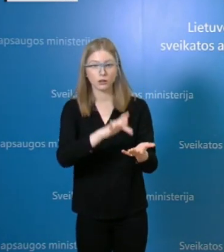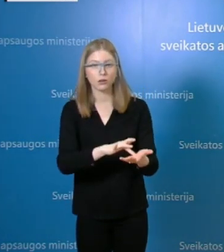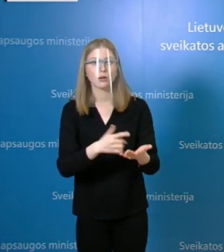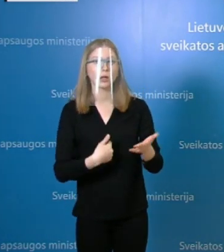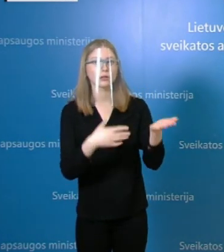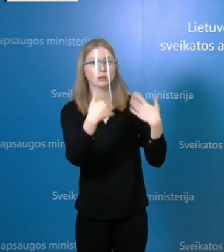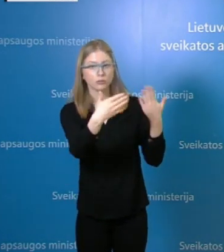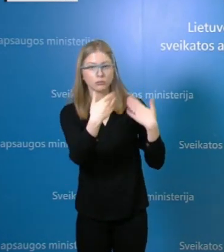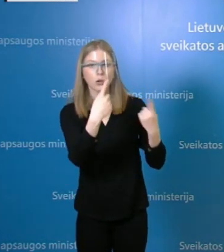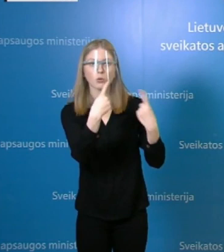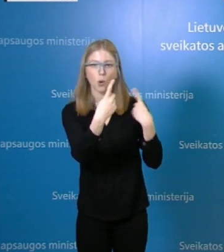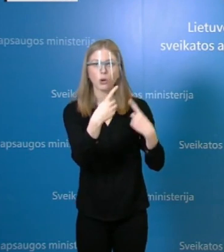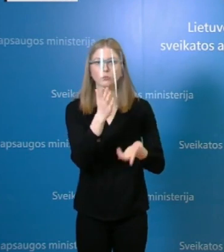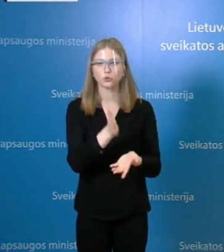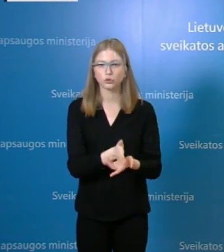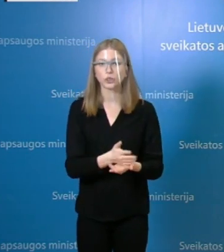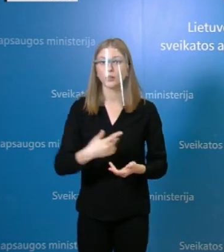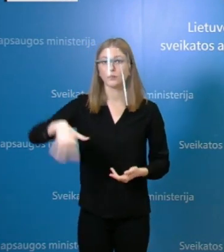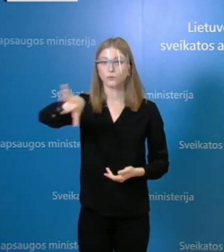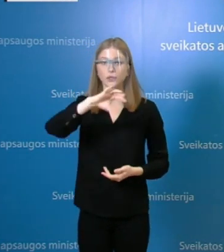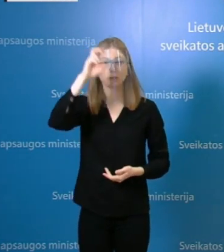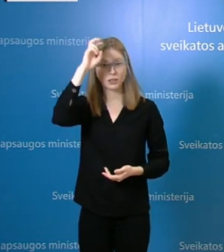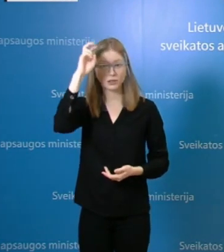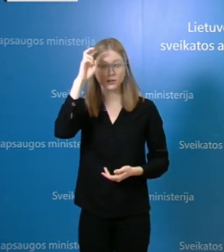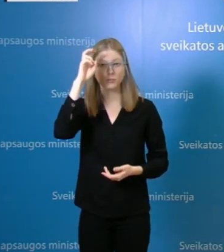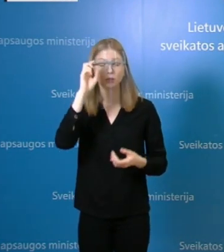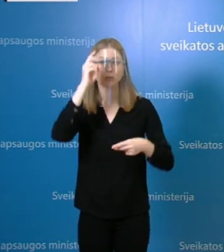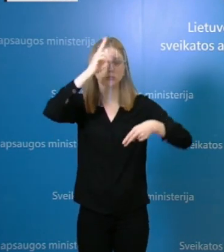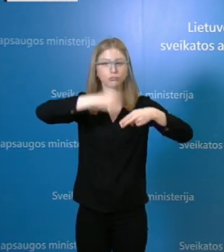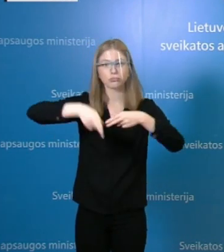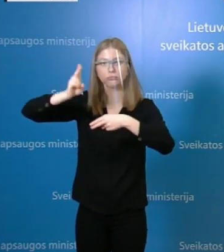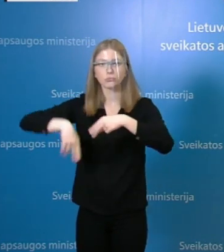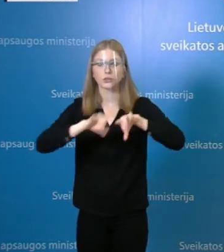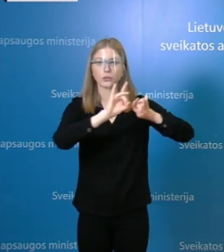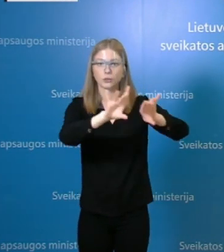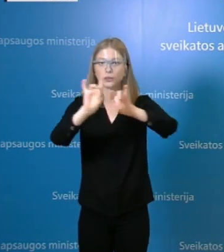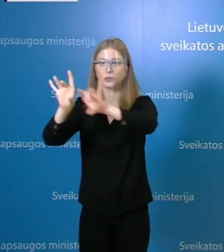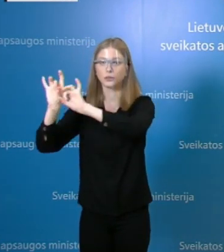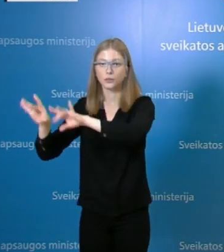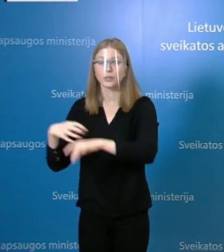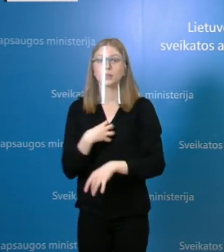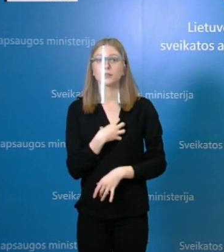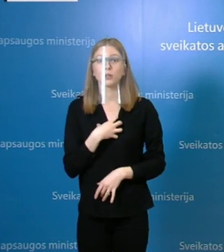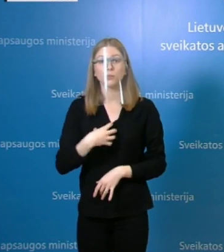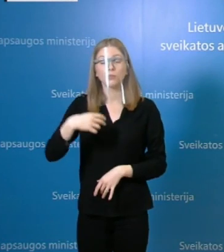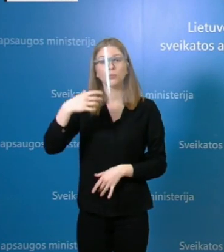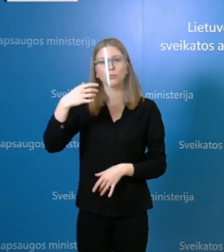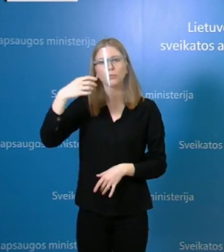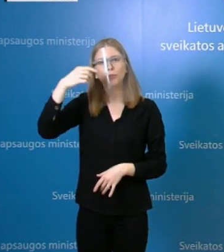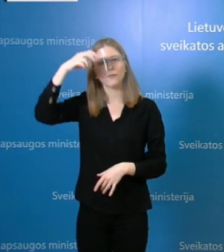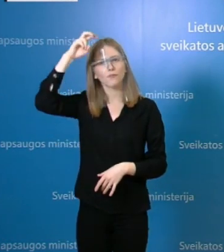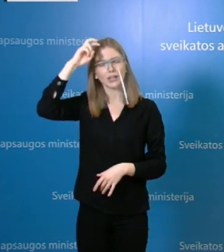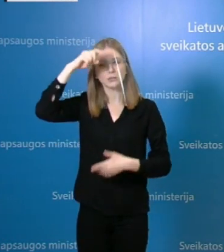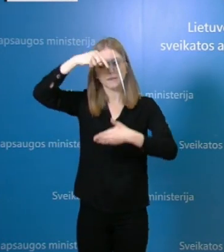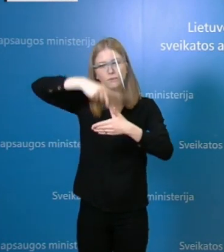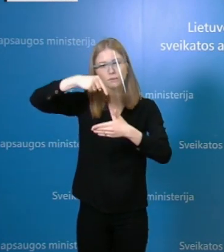skirtingus sprendimus ir, aišku, labai atidžiai stebėdamos, kas vyksta šalies viduje. Tai aš šiandien jau